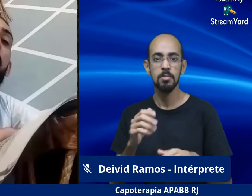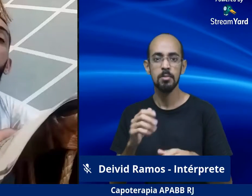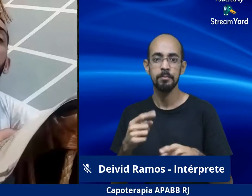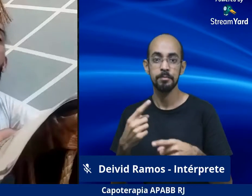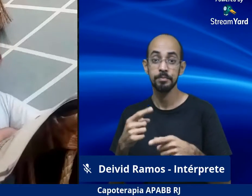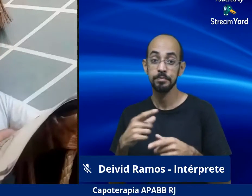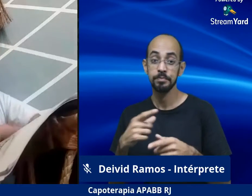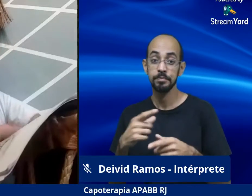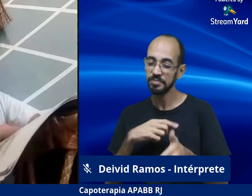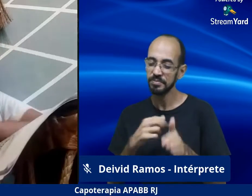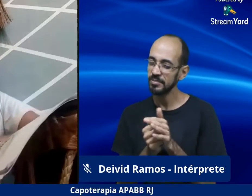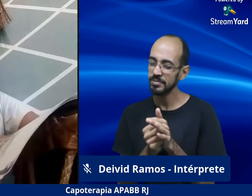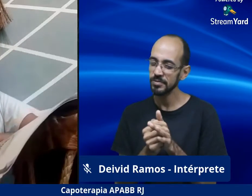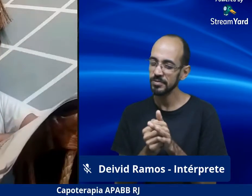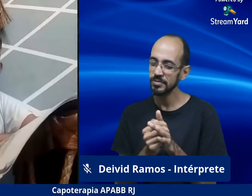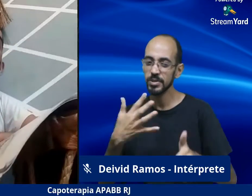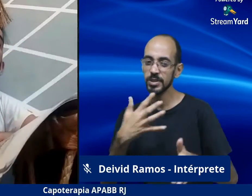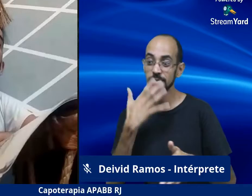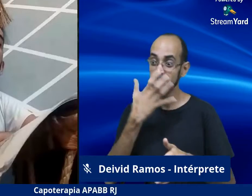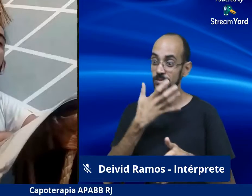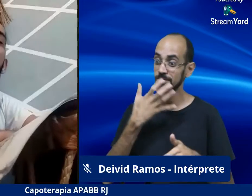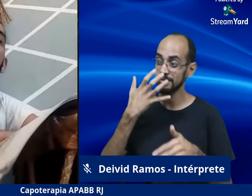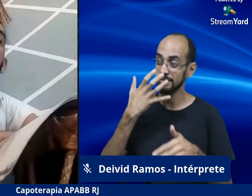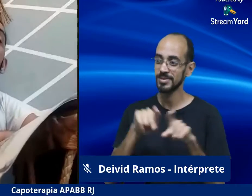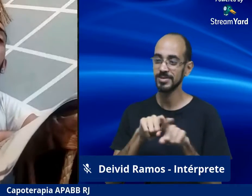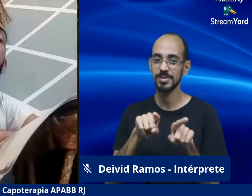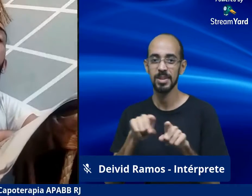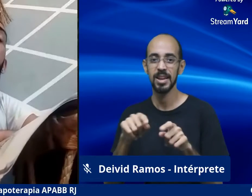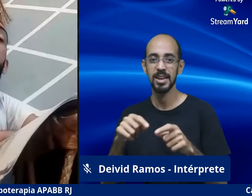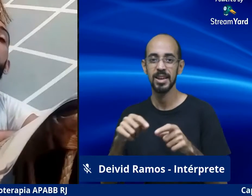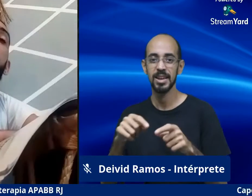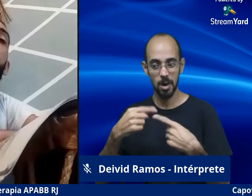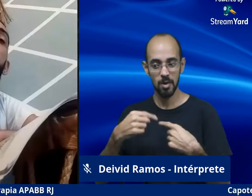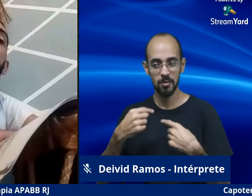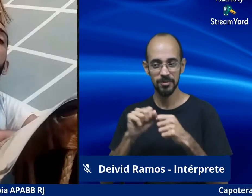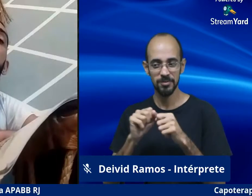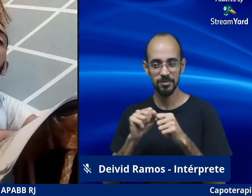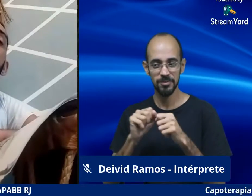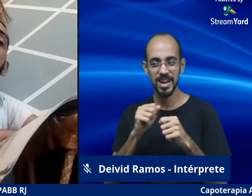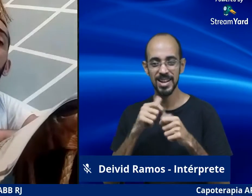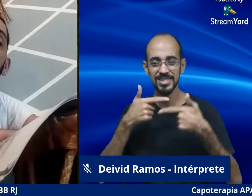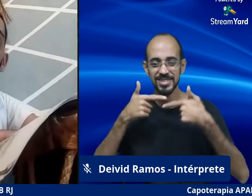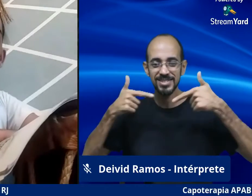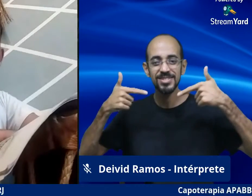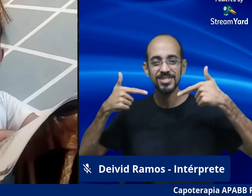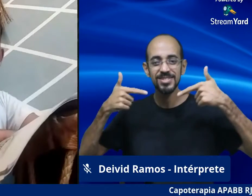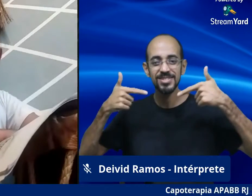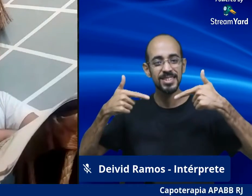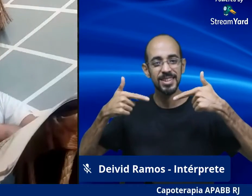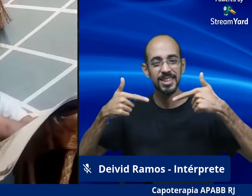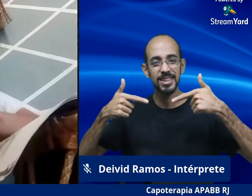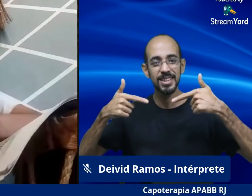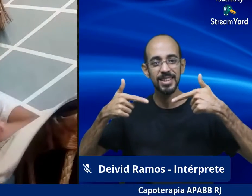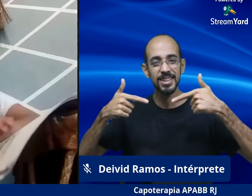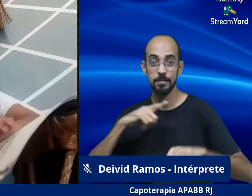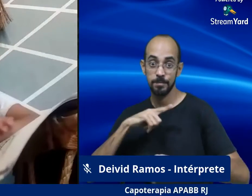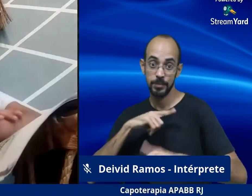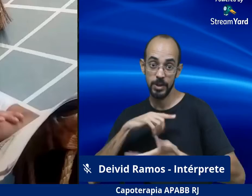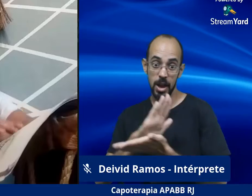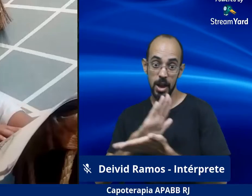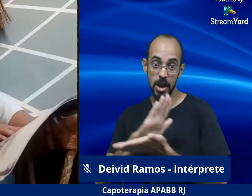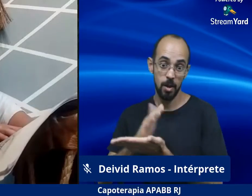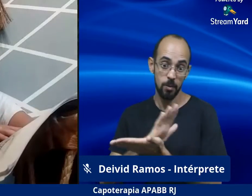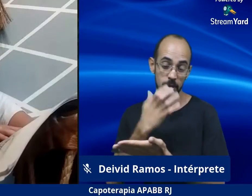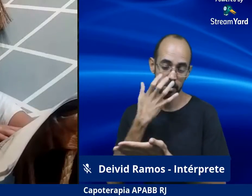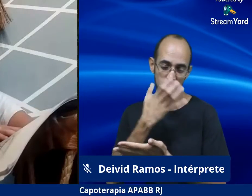que tiram risadas, né, que faz a gente rir, que é super divertida. Tem cantigas que fazem a gente